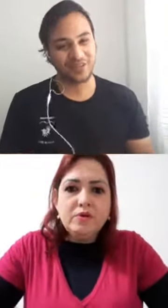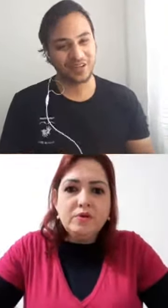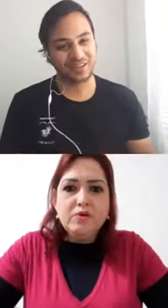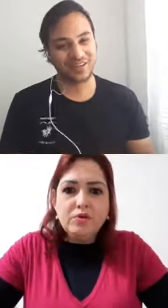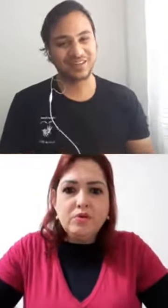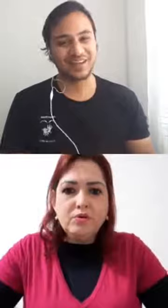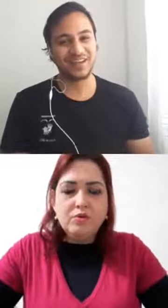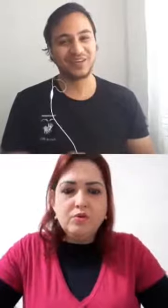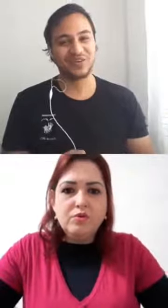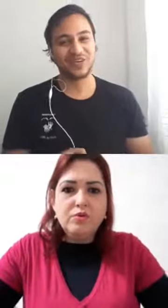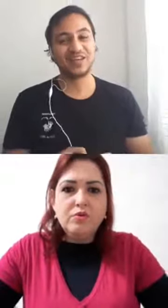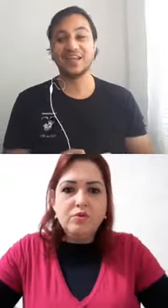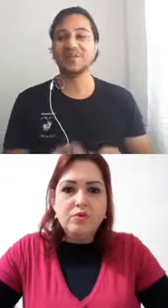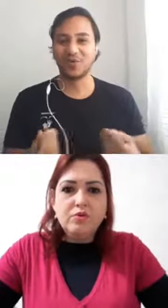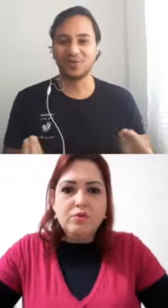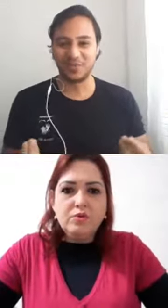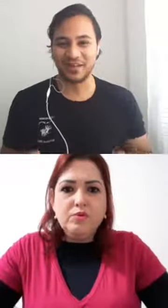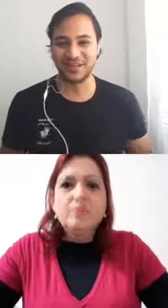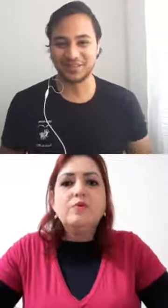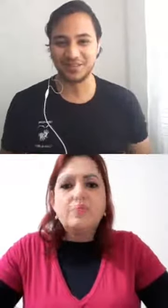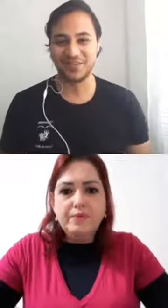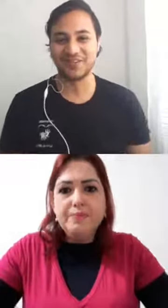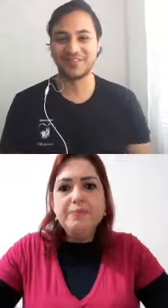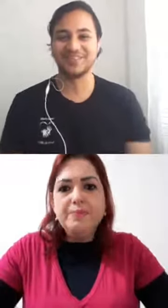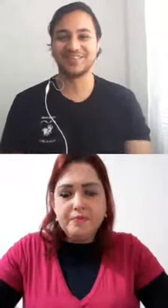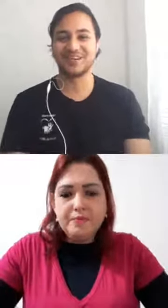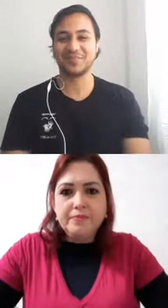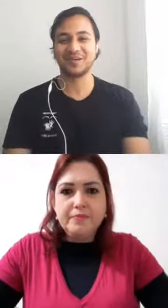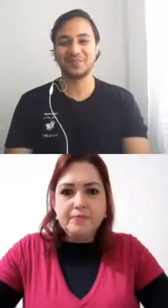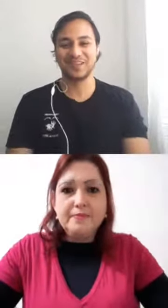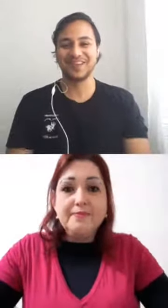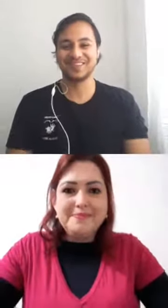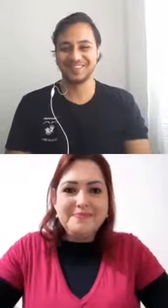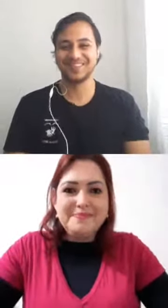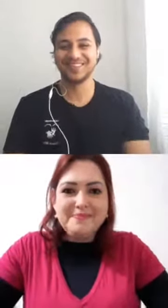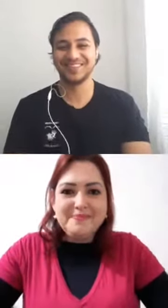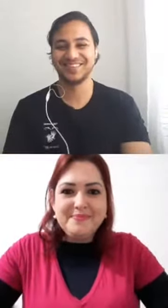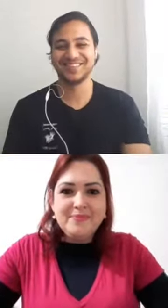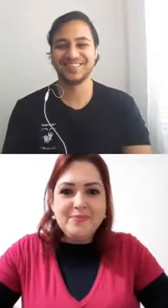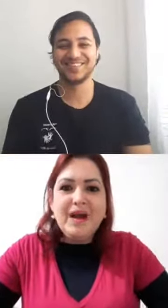pela frente, e o que tem de bom também na nossa profissão. Só para terminar.